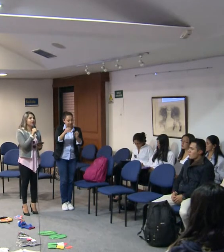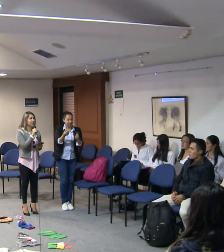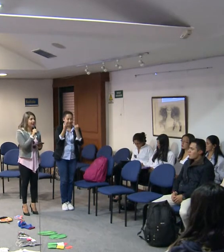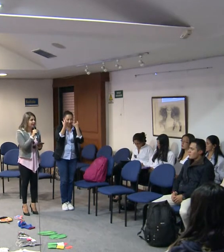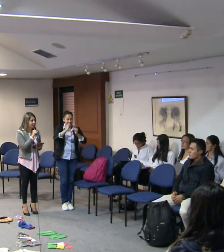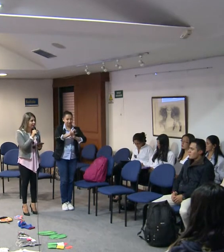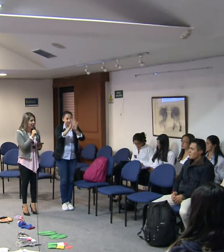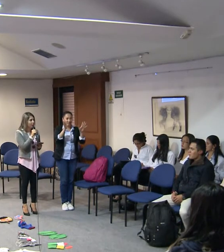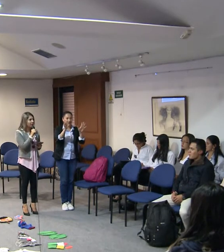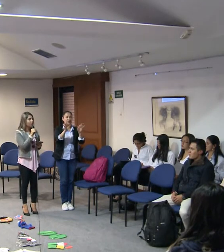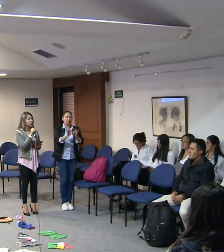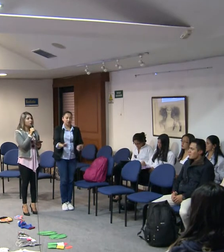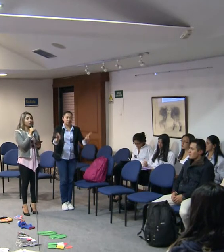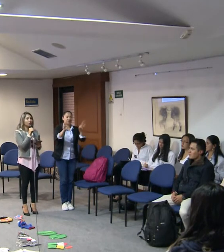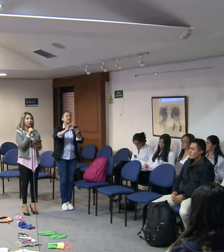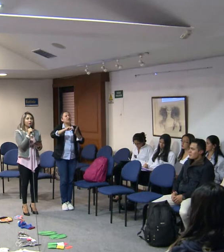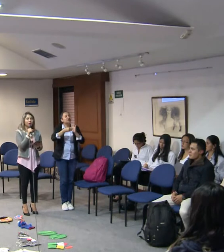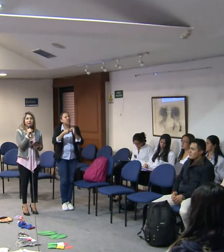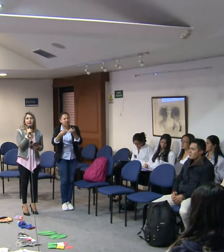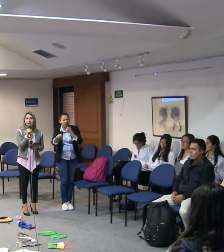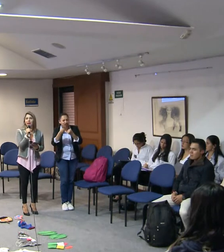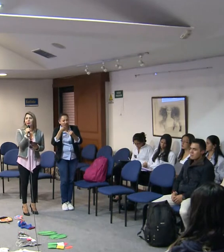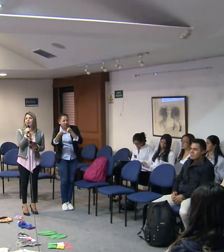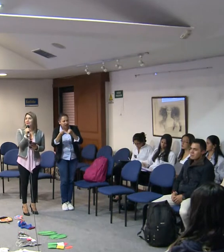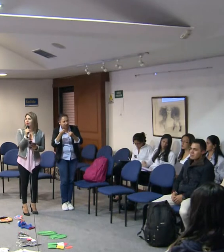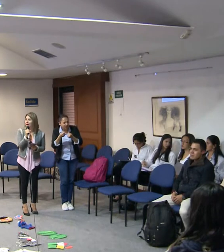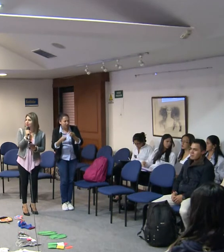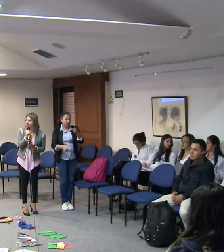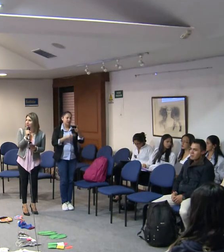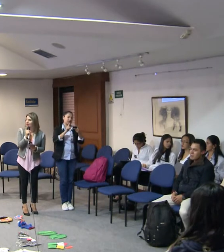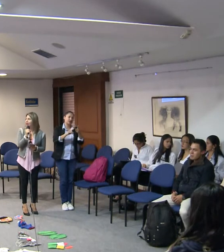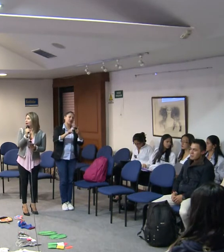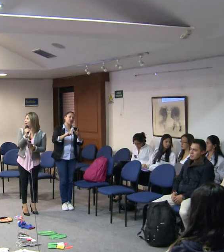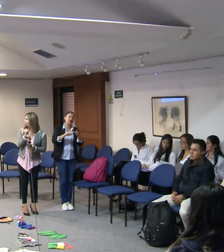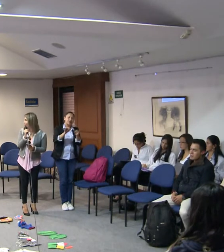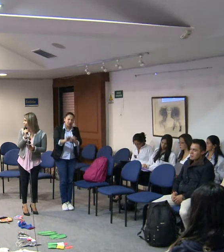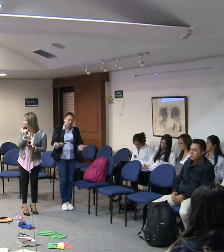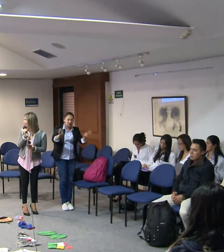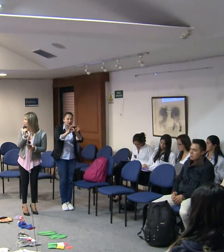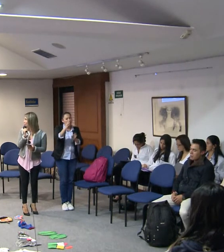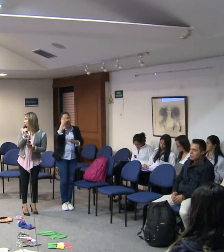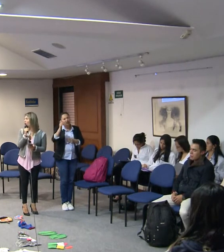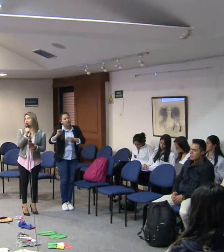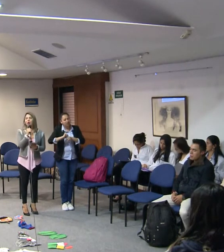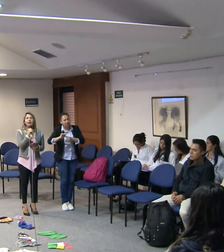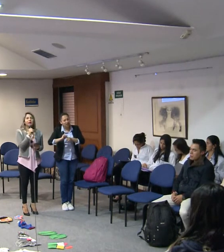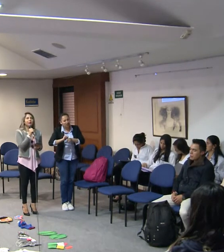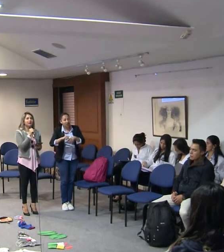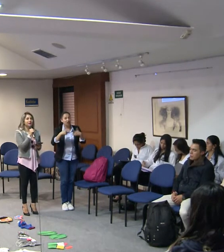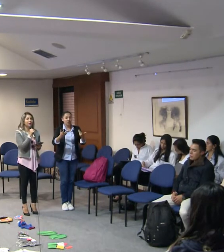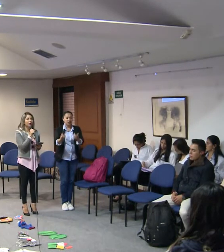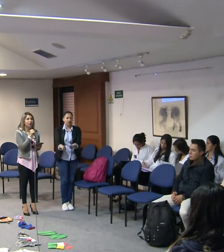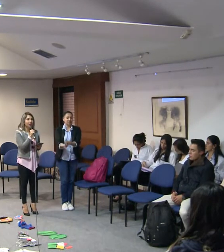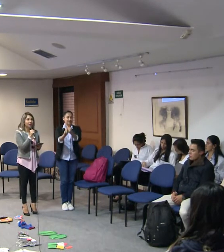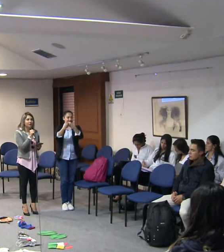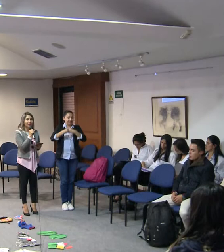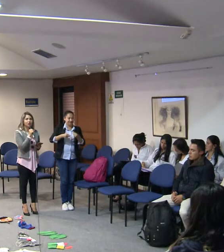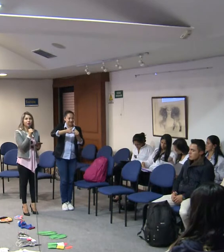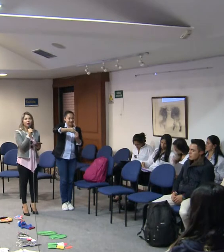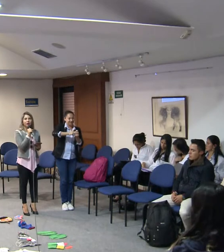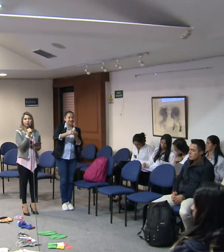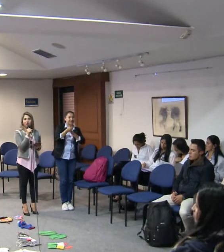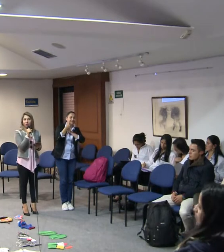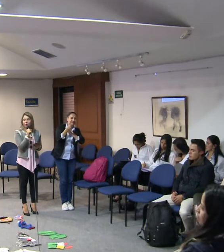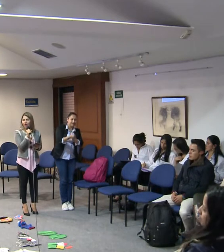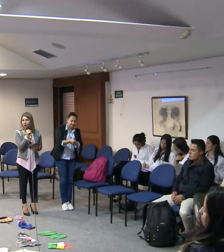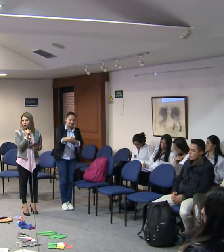de una entrevista, para que comprendamos un poquito la importancia del tema de las prácticas y de cómo esto nos otorga herramientas metodológicas para